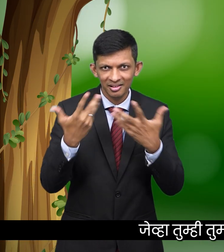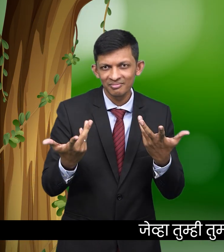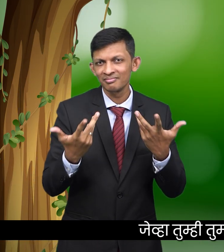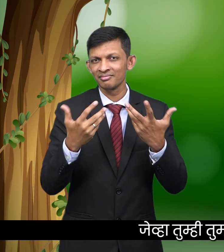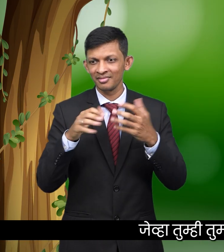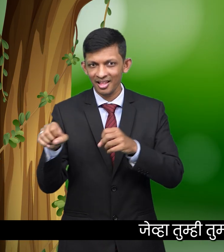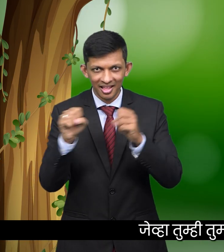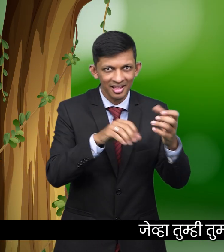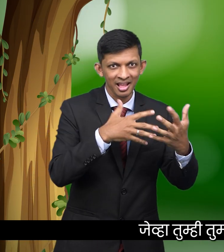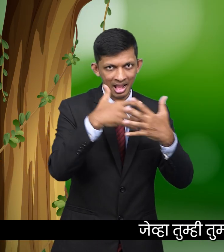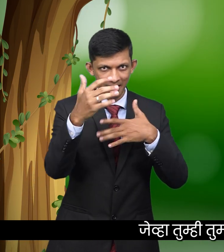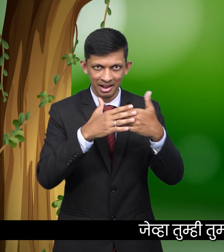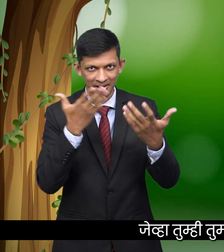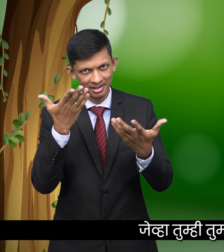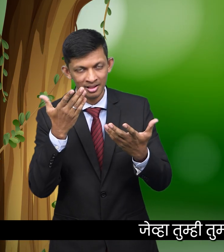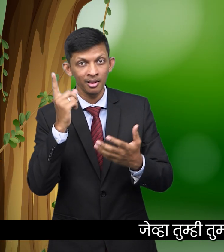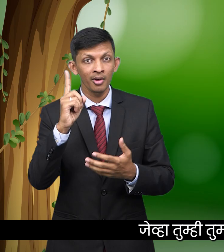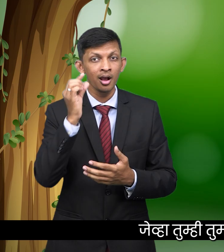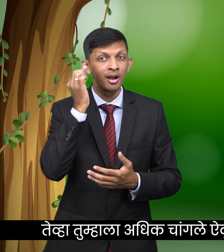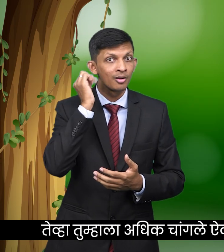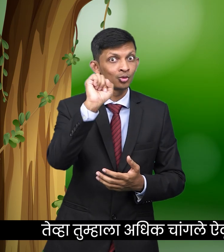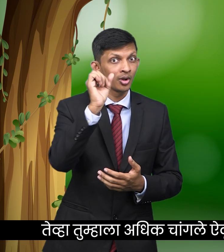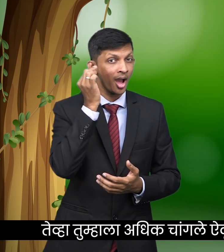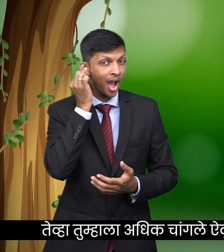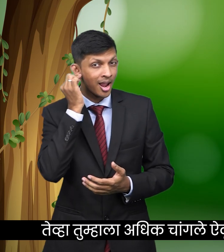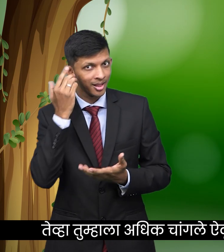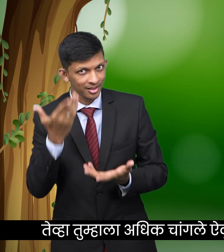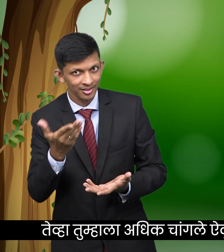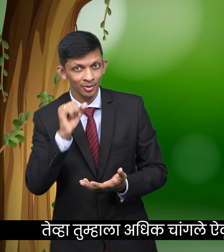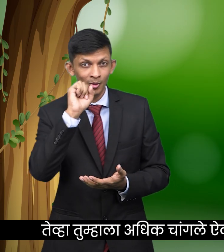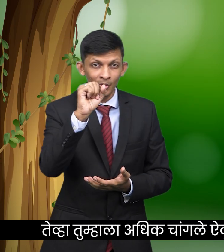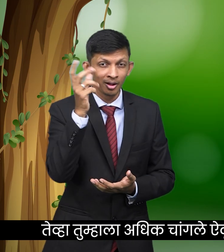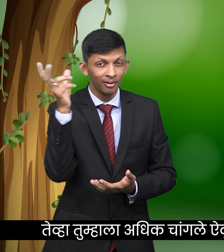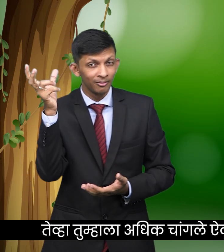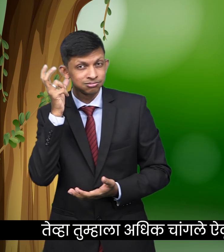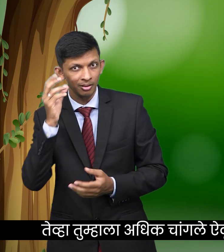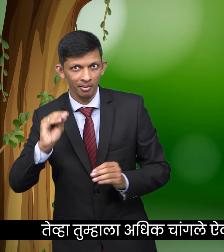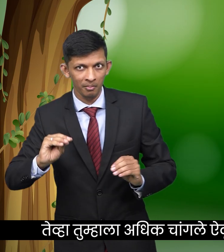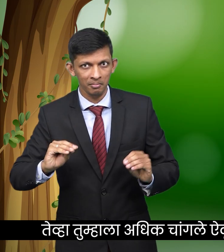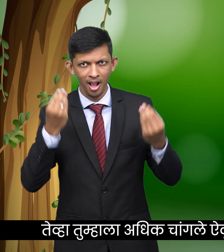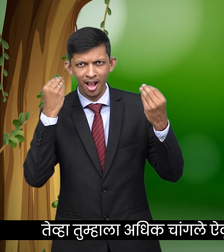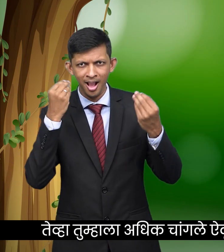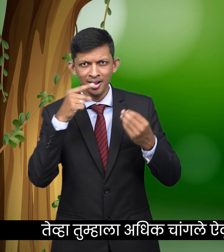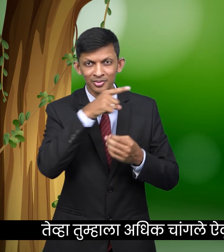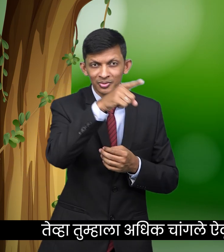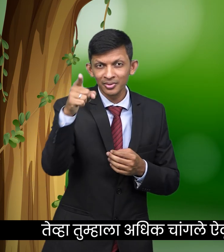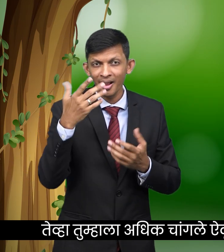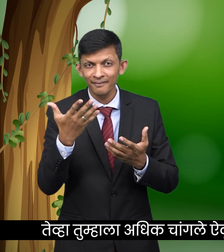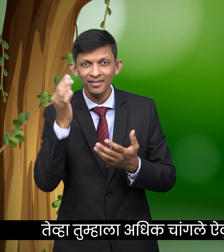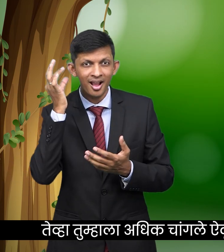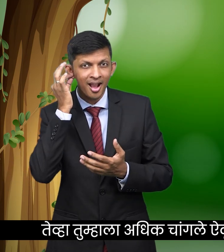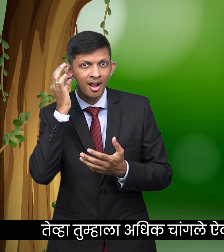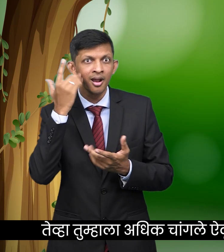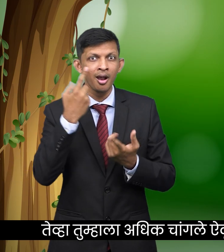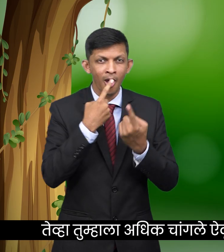जेव्हा तुम्ही तुमचे हात कानांच्या मागे ठेवता तेव्हा तुम्हाला अधिक चांगले ऐकू येते. जेव्हा तुम्ही तुमचे